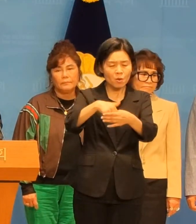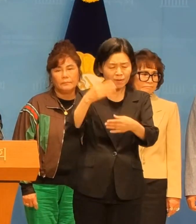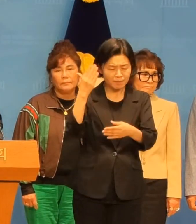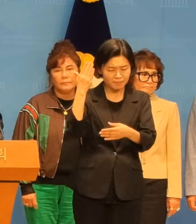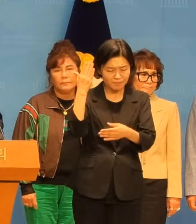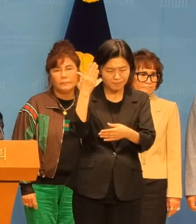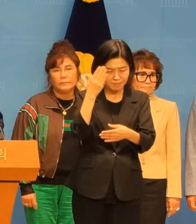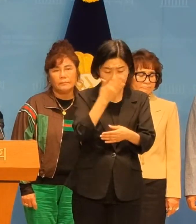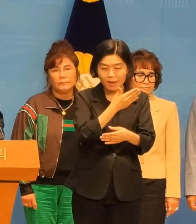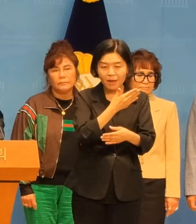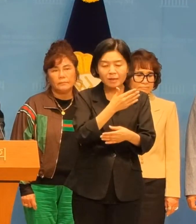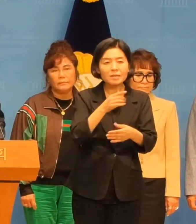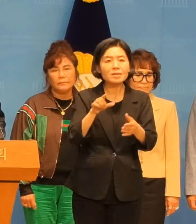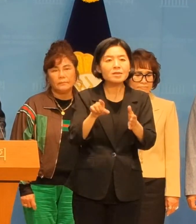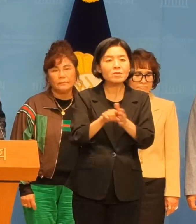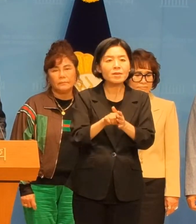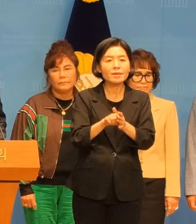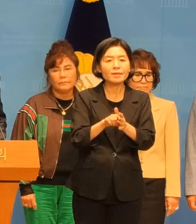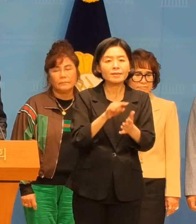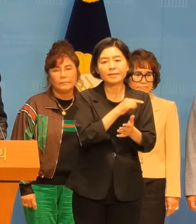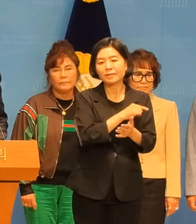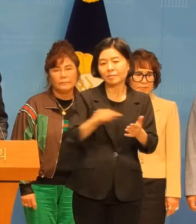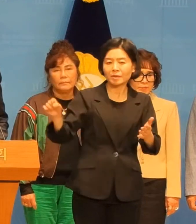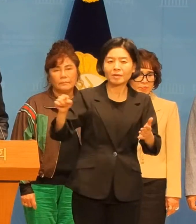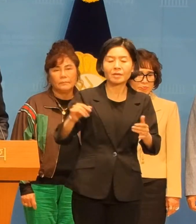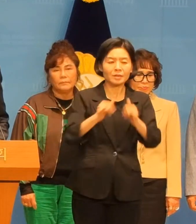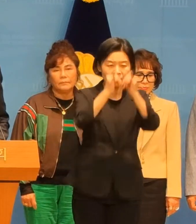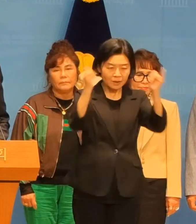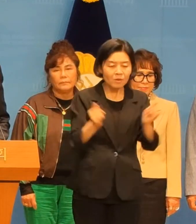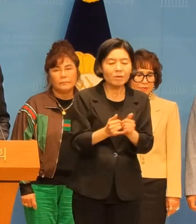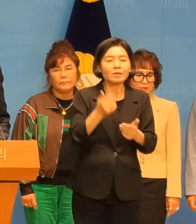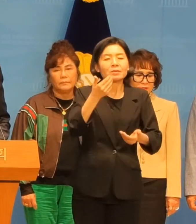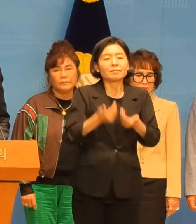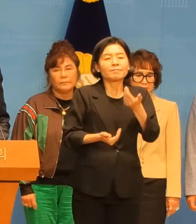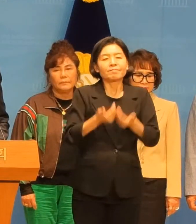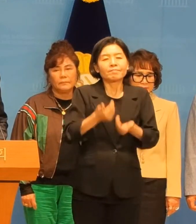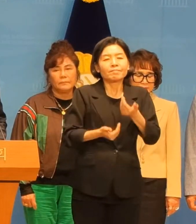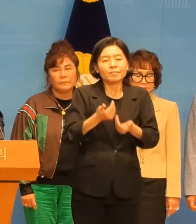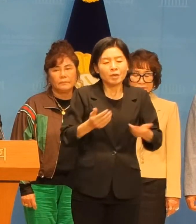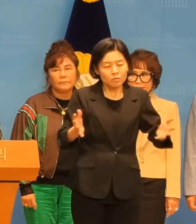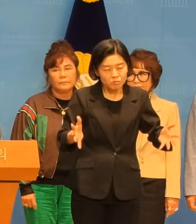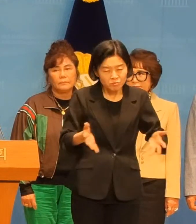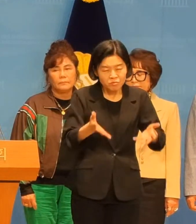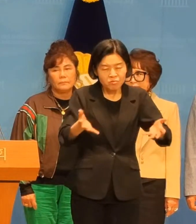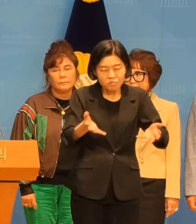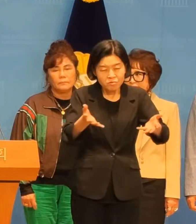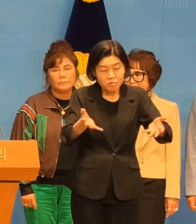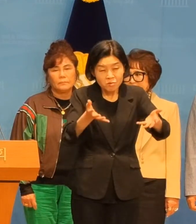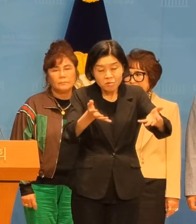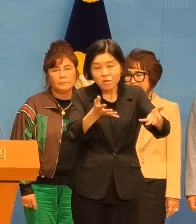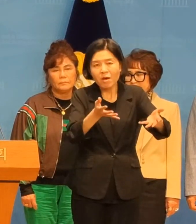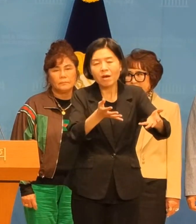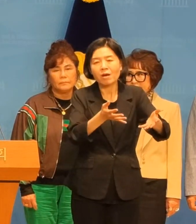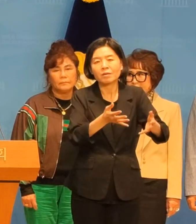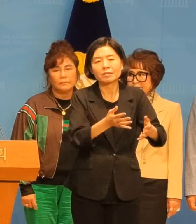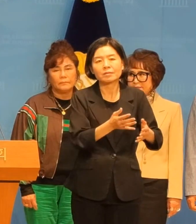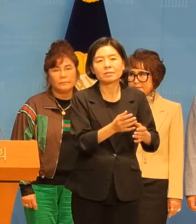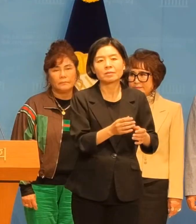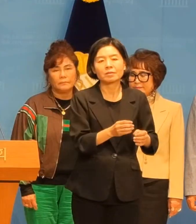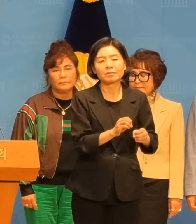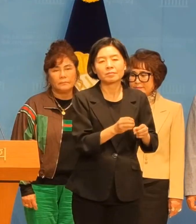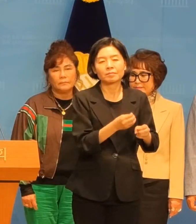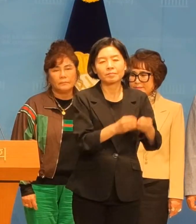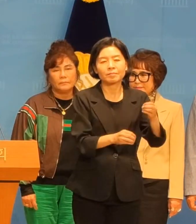침해하고 사회적 갈등을 조장하는 매우 부적절한 형태입니다.